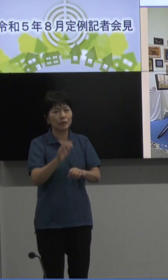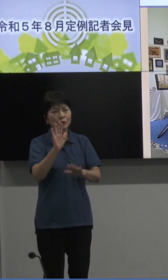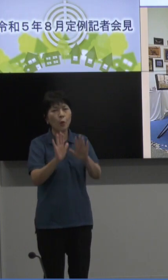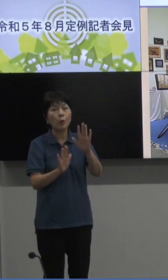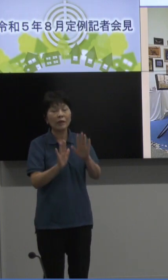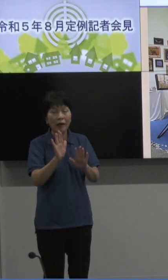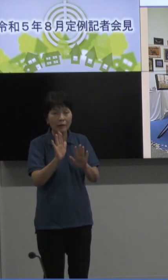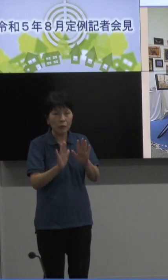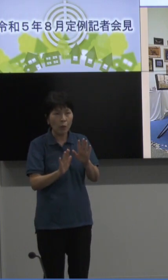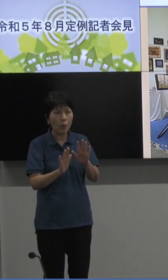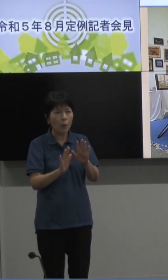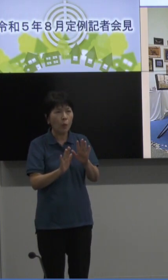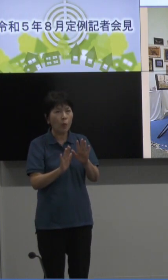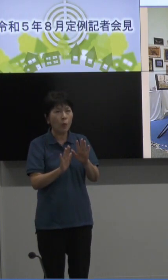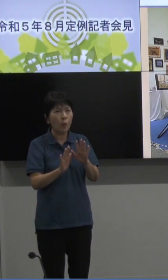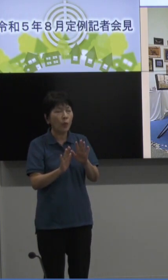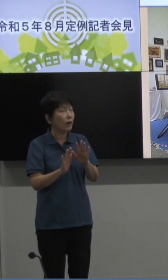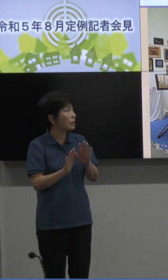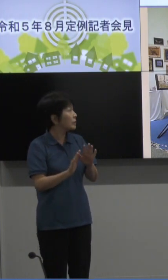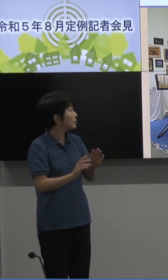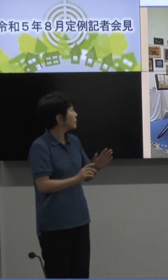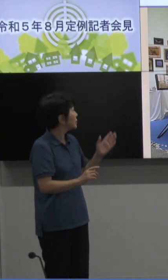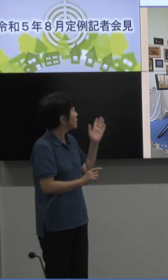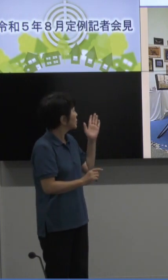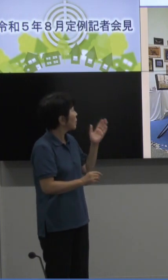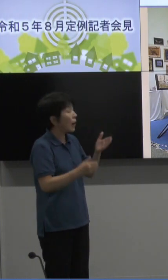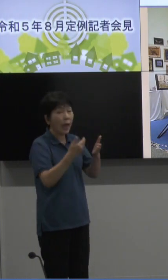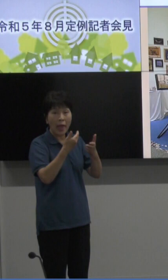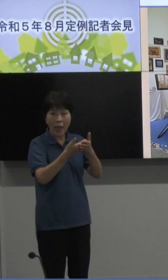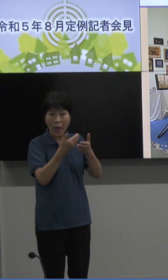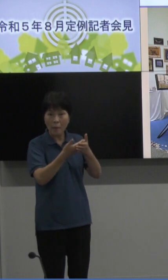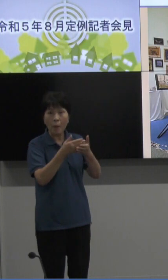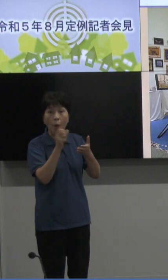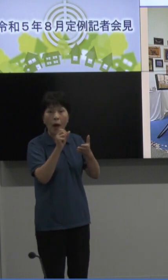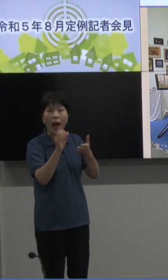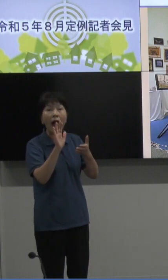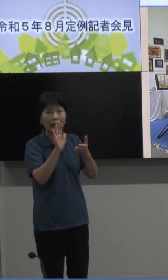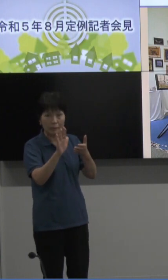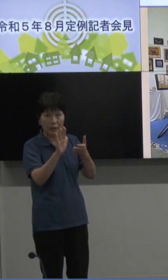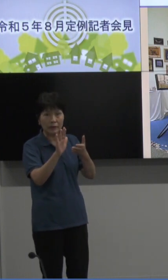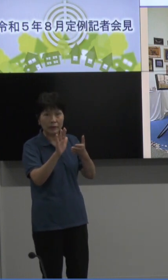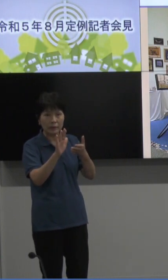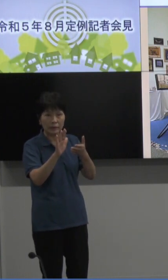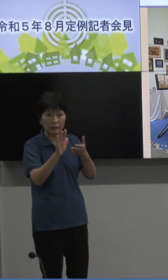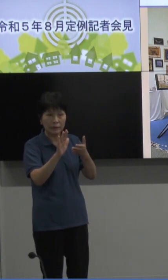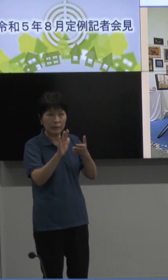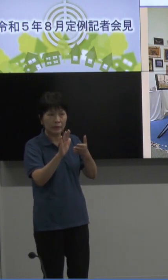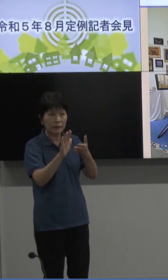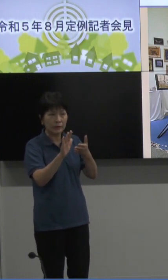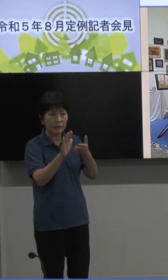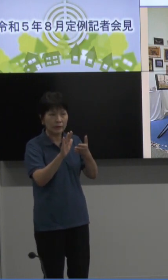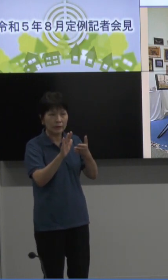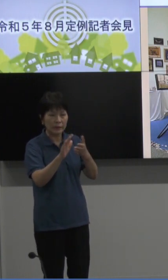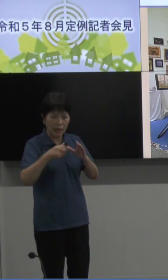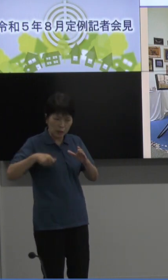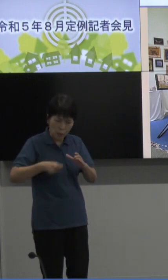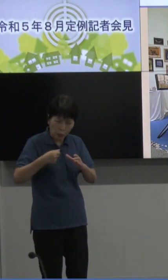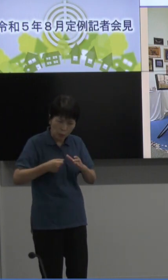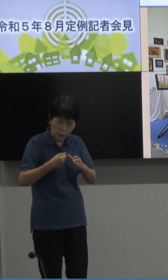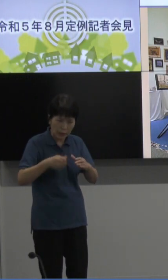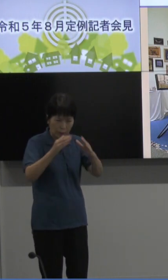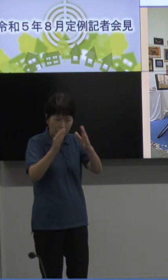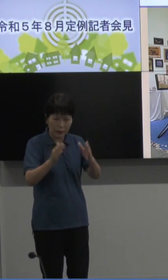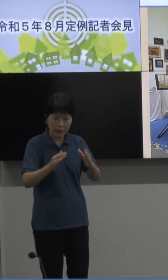ね、まずこういった絵でも表されてるんですよ。そしてそれをですね、彫刻でこうやって形作られてるん